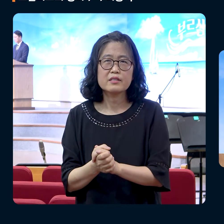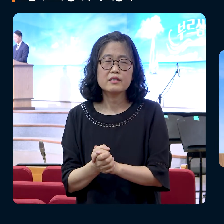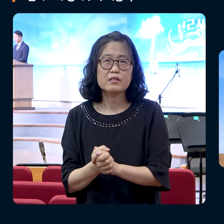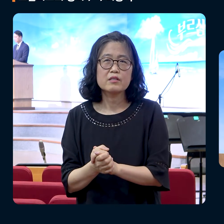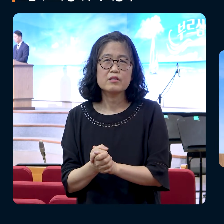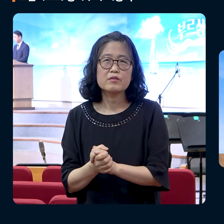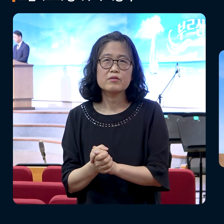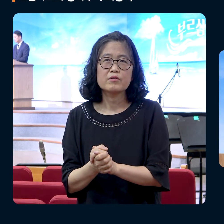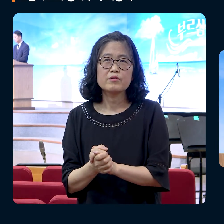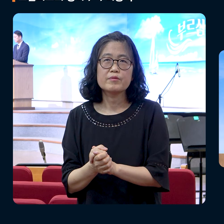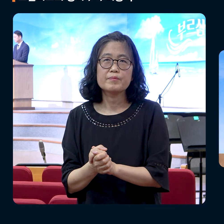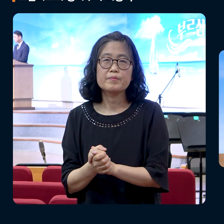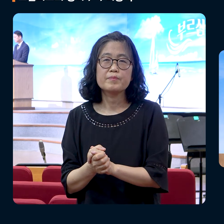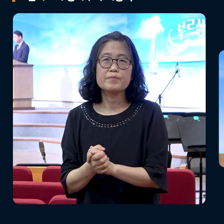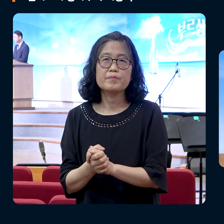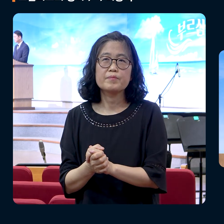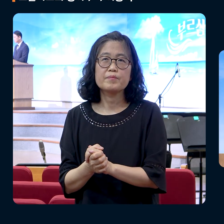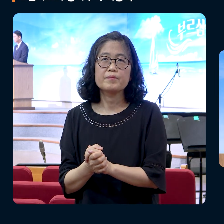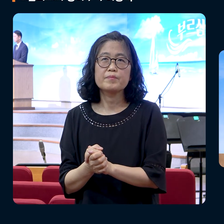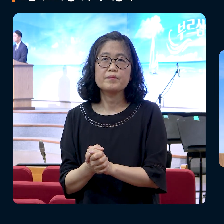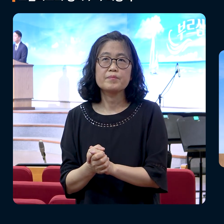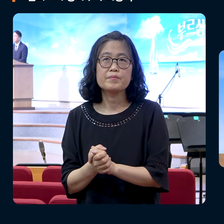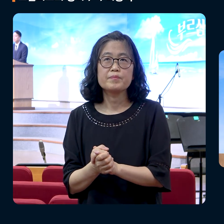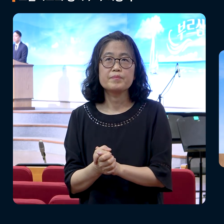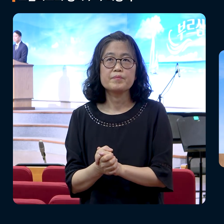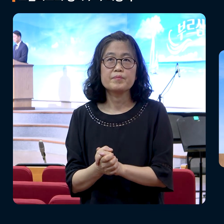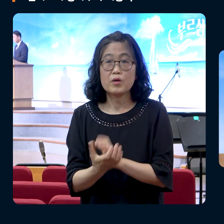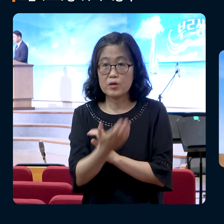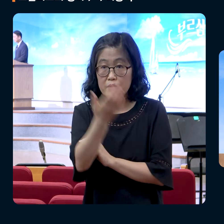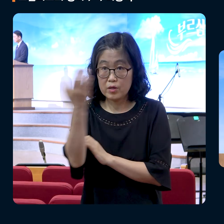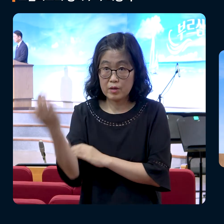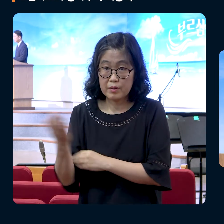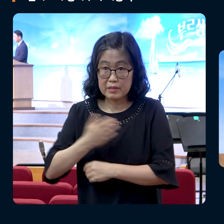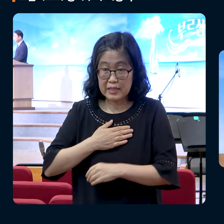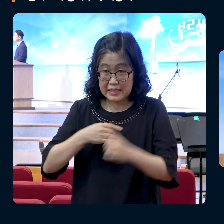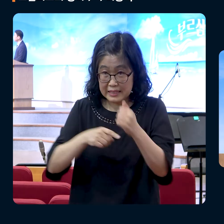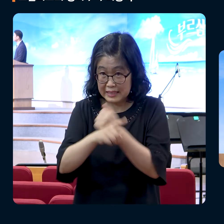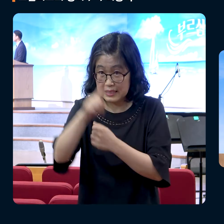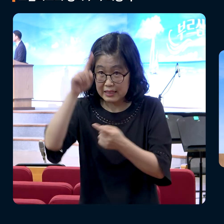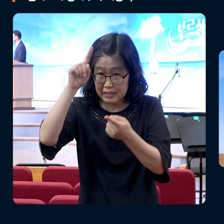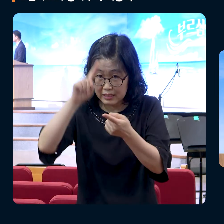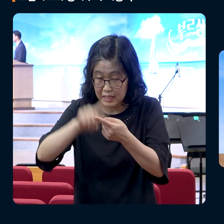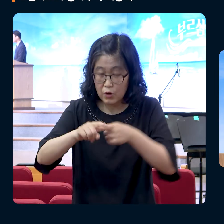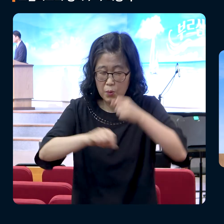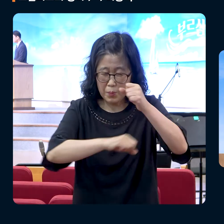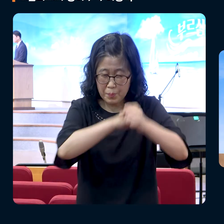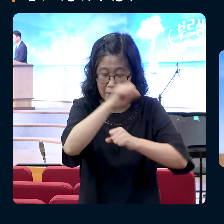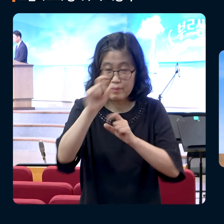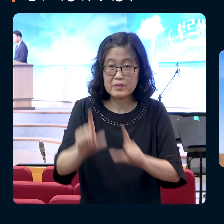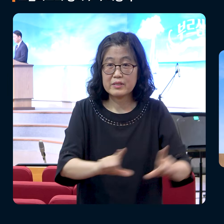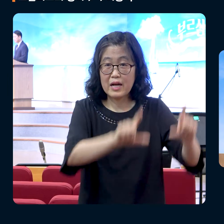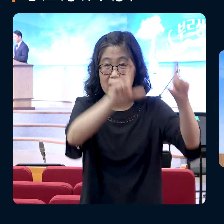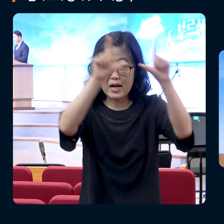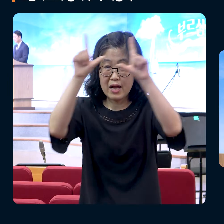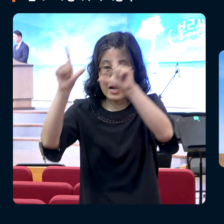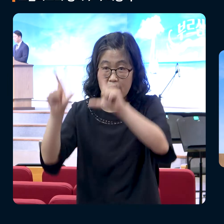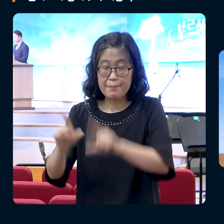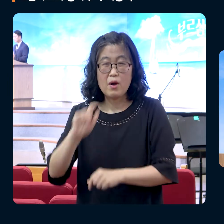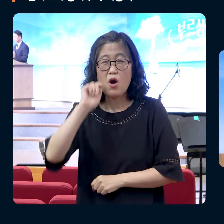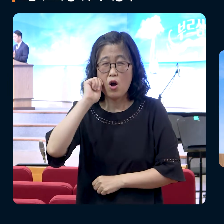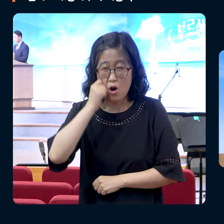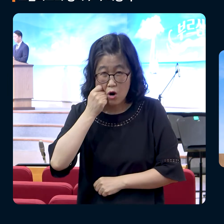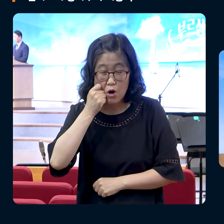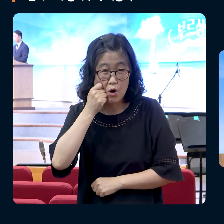우리에게 이야기해 주고 있습니다. 여러분, 내 뜻대로 내 마음대로 삶이 사라지지 않을지라도, 내